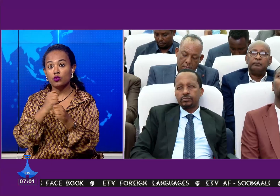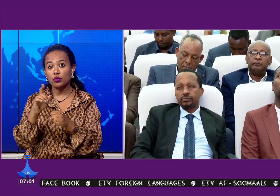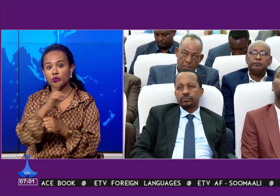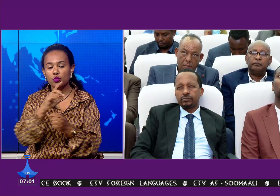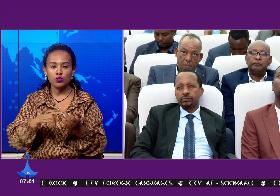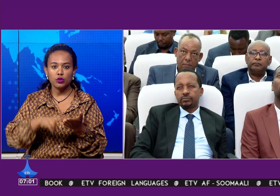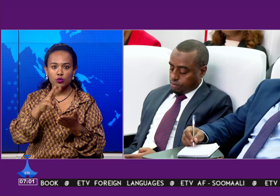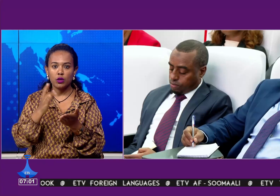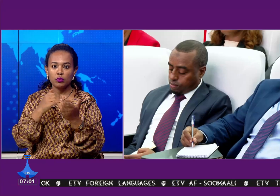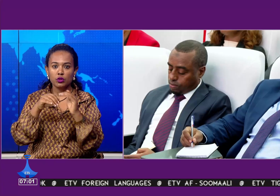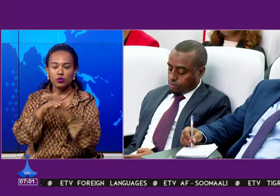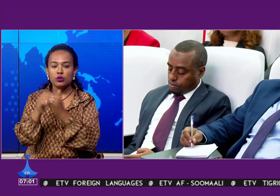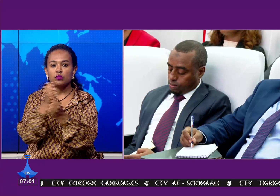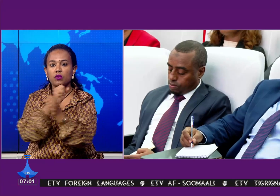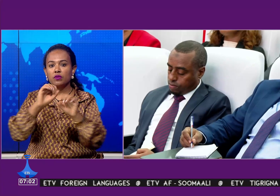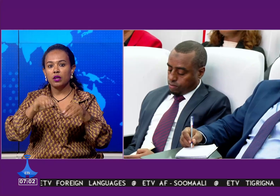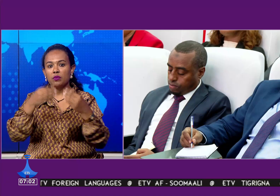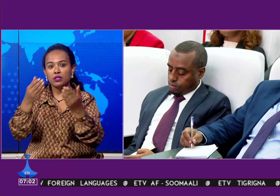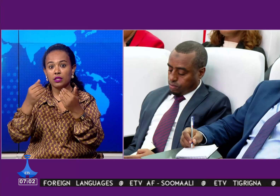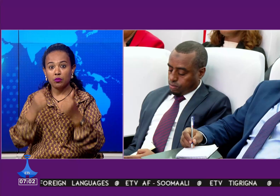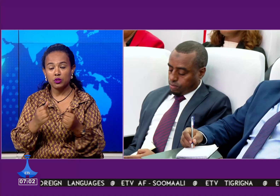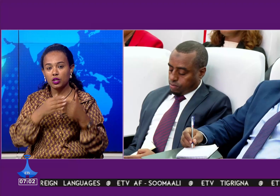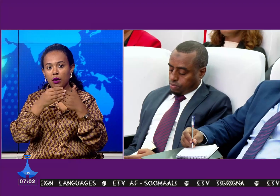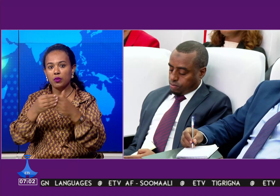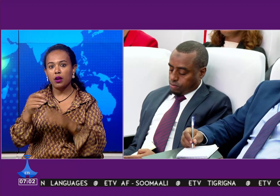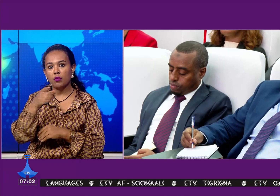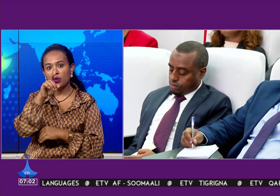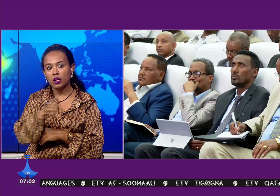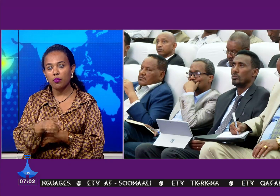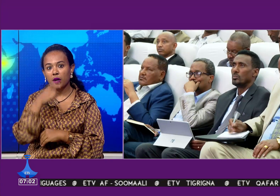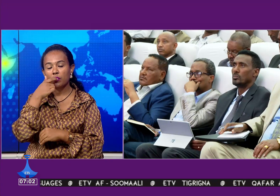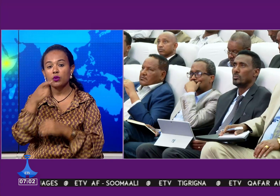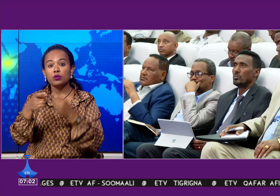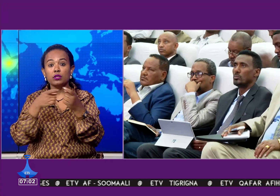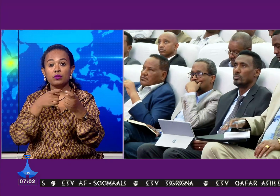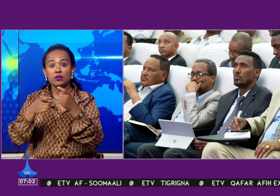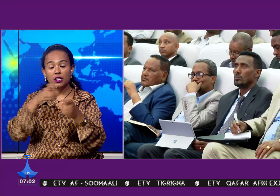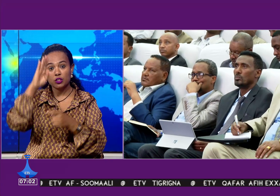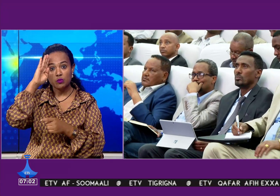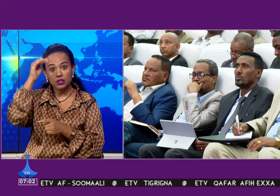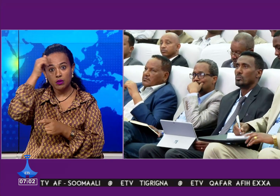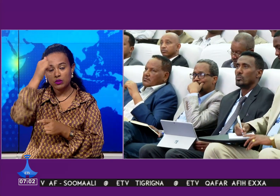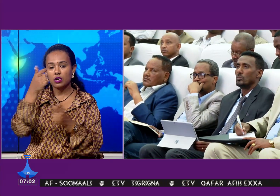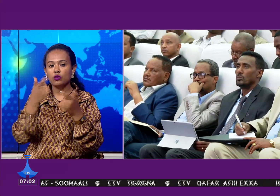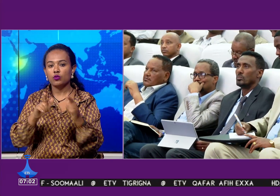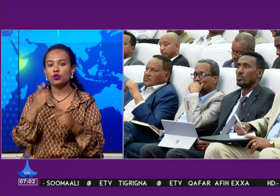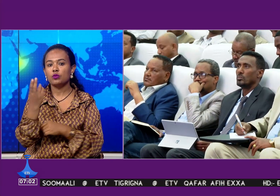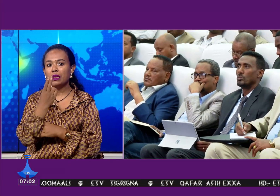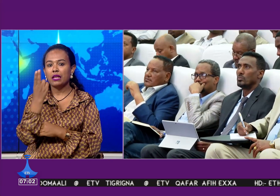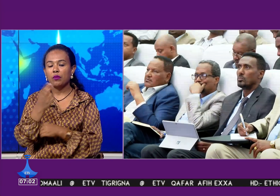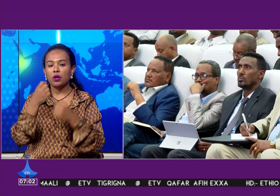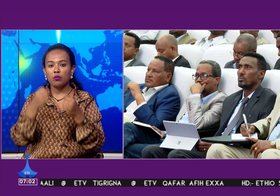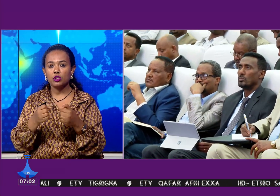ተነስቷል። በችግር ውስጥም መፍትሄ መስጠት የሚችል አመራር መሆን ይገባል ያሉት ርዕሰ መስተዳድር አቶ ሽመልስ አብዲሳ እድሎችን መጠቀም የሚችል